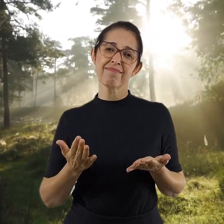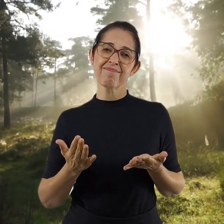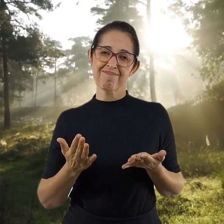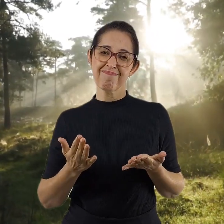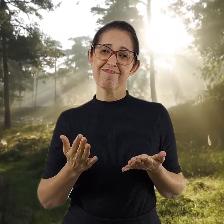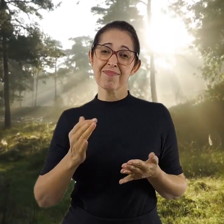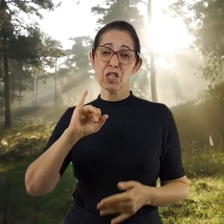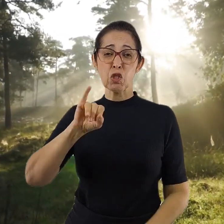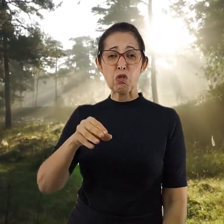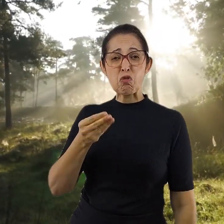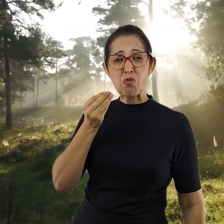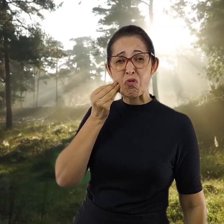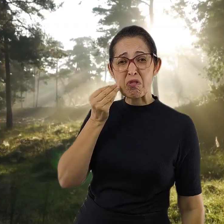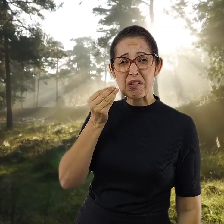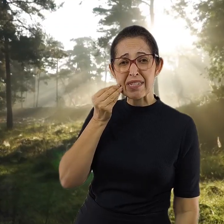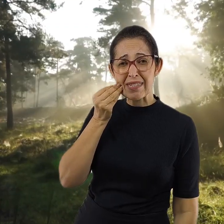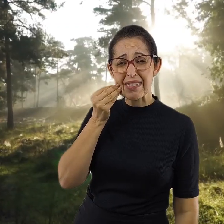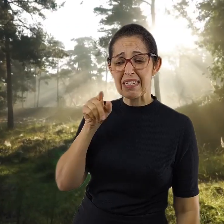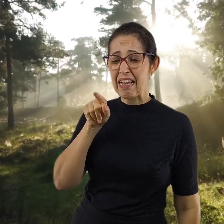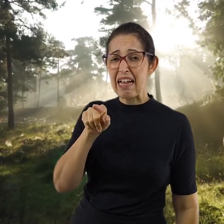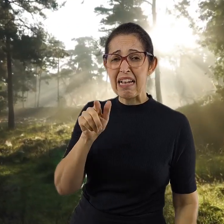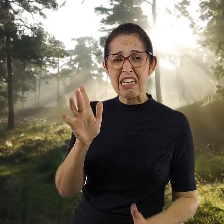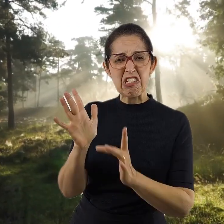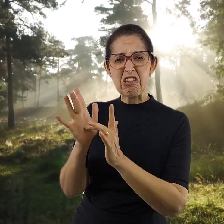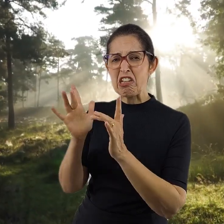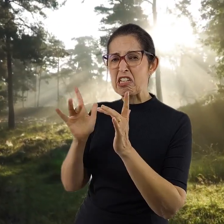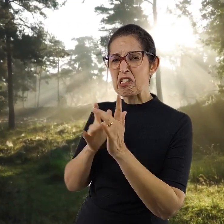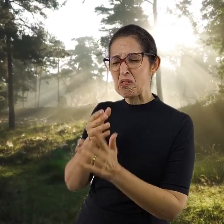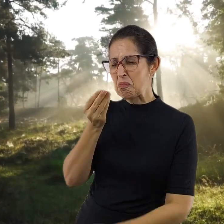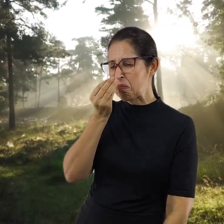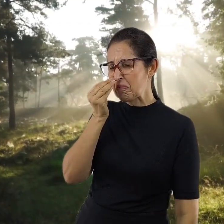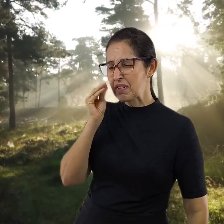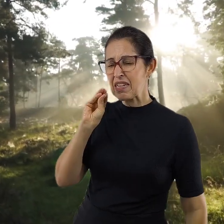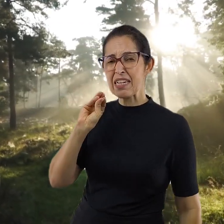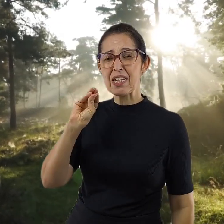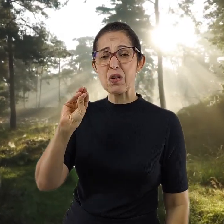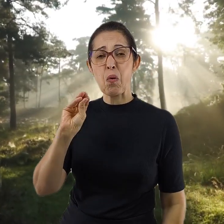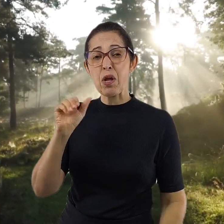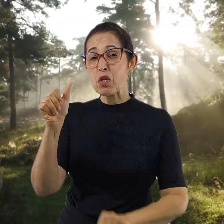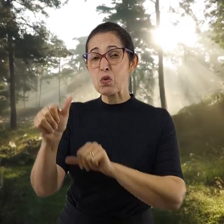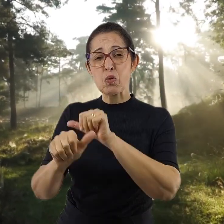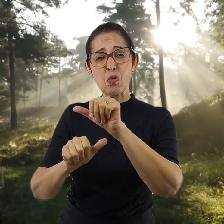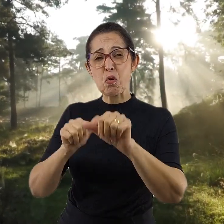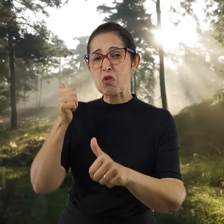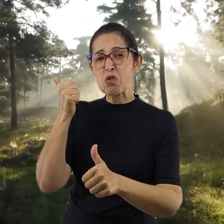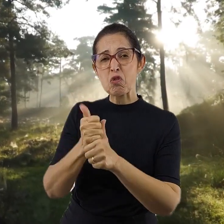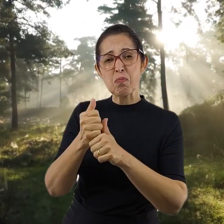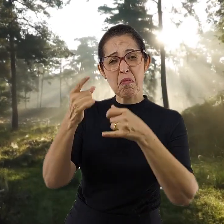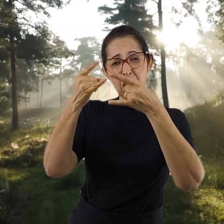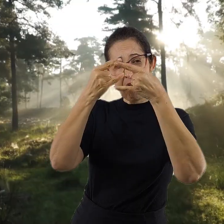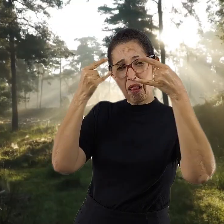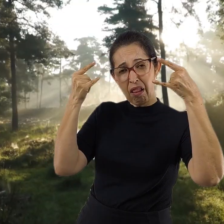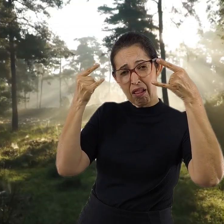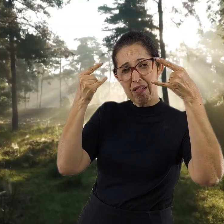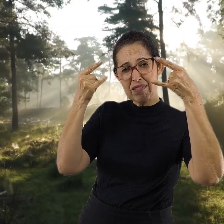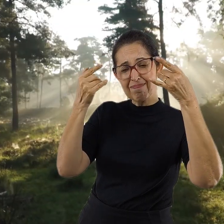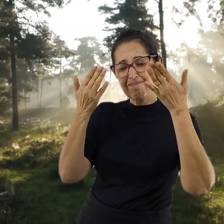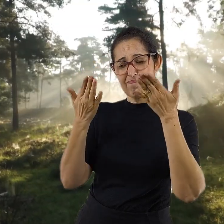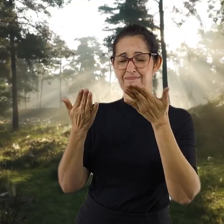Ele negou o sangue. Ele trocou o sangue pelo interesse material.